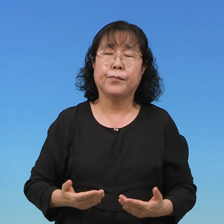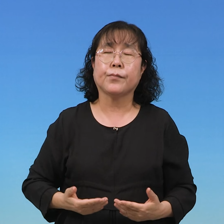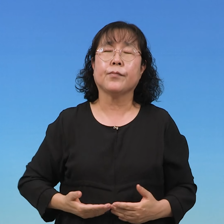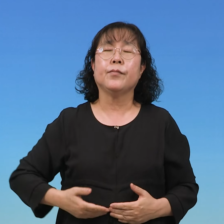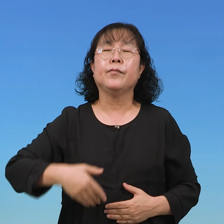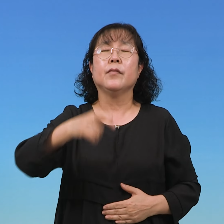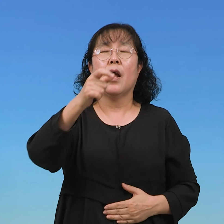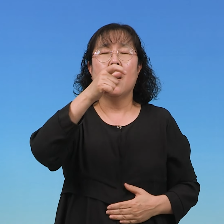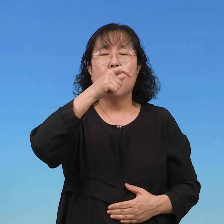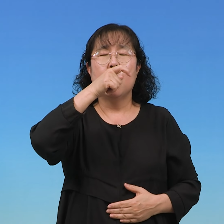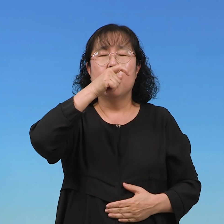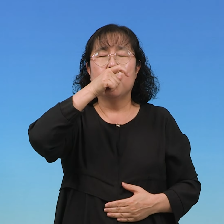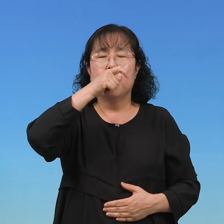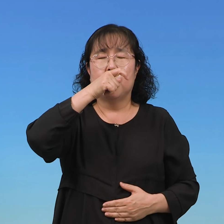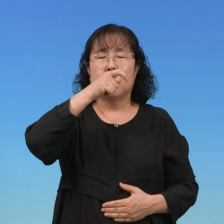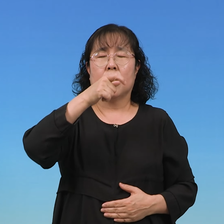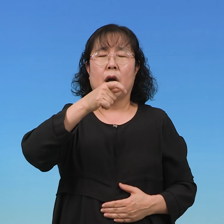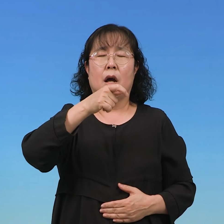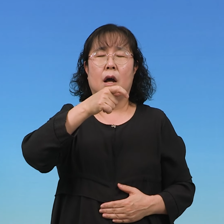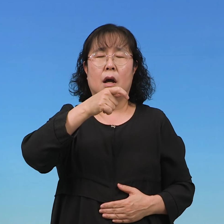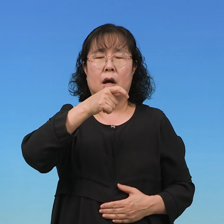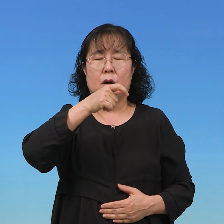안에 물가로 나오라.